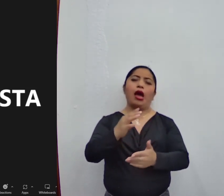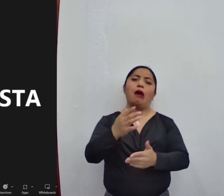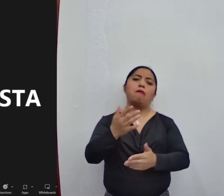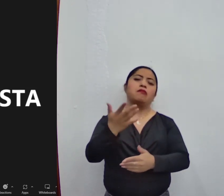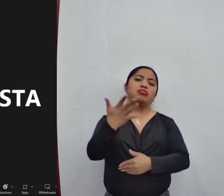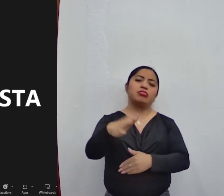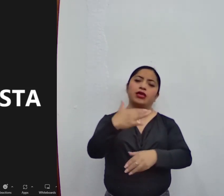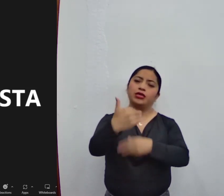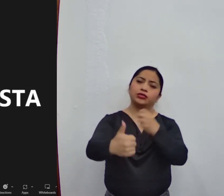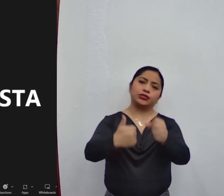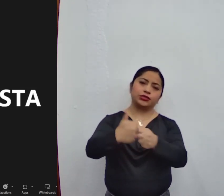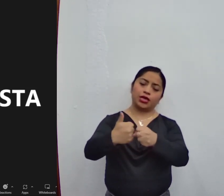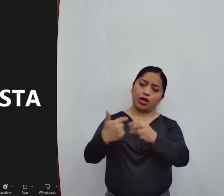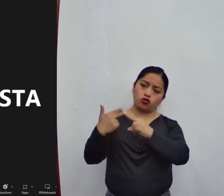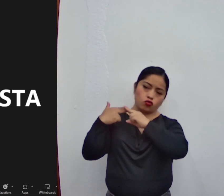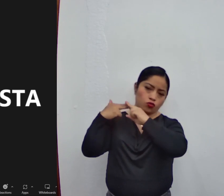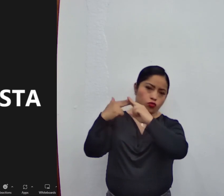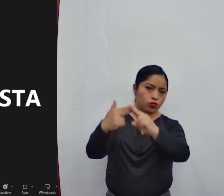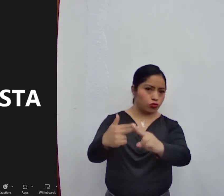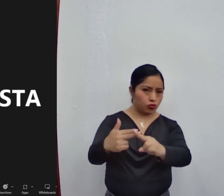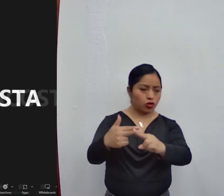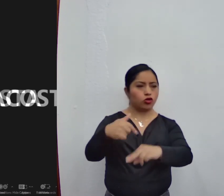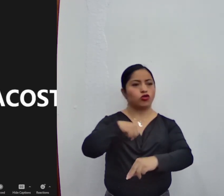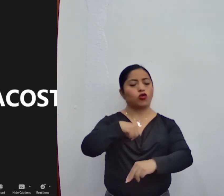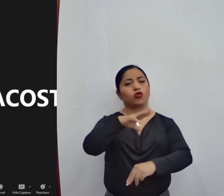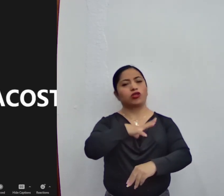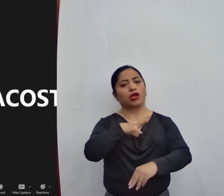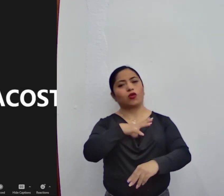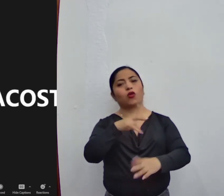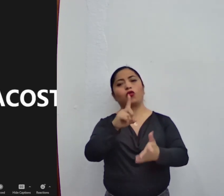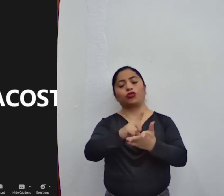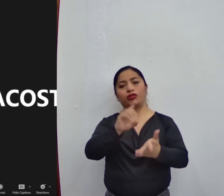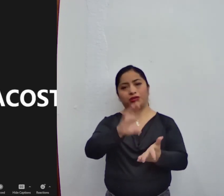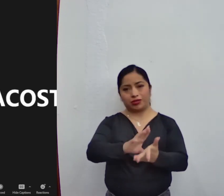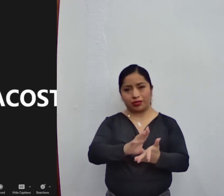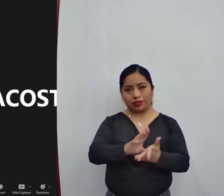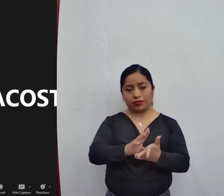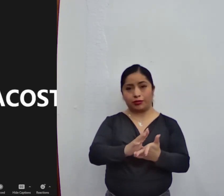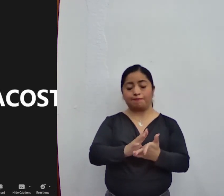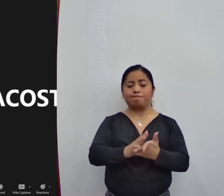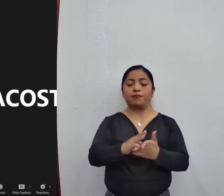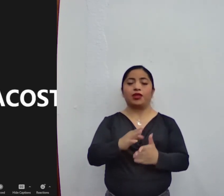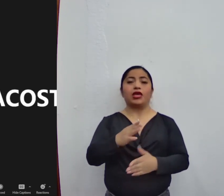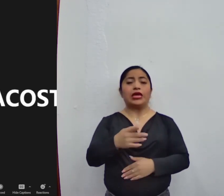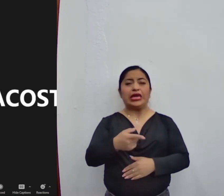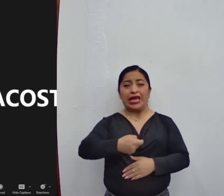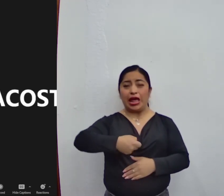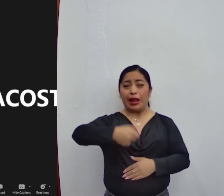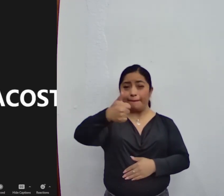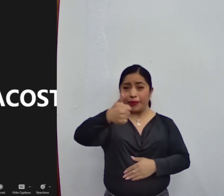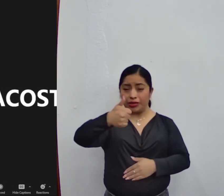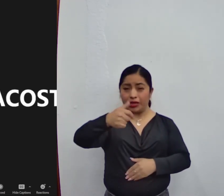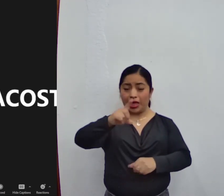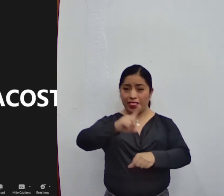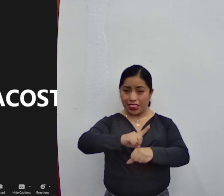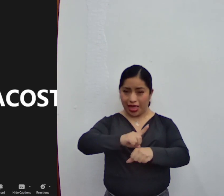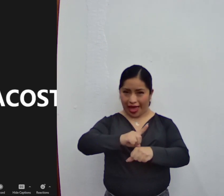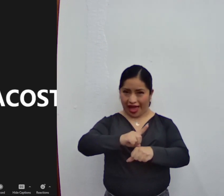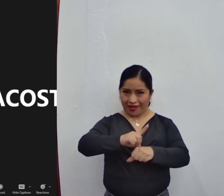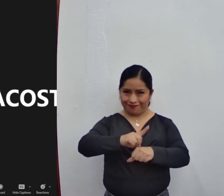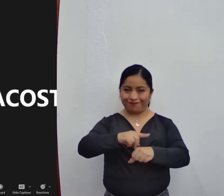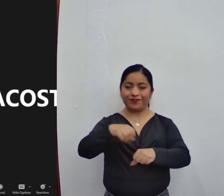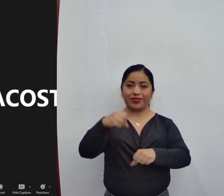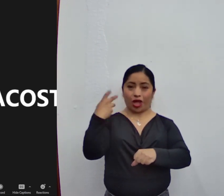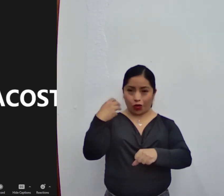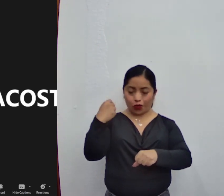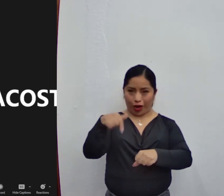años. Soy una persona con discapacidad y desde el primer día de estas mesas tuve